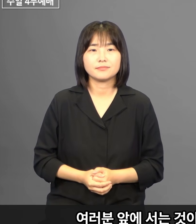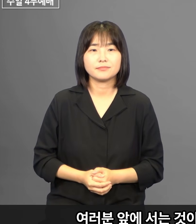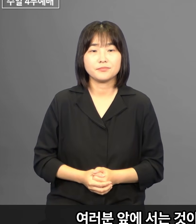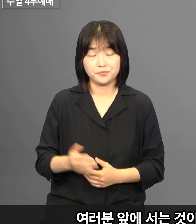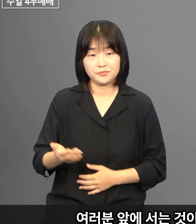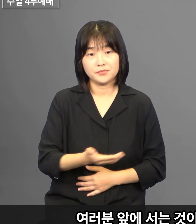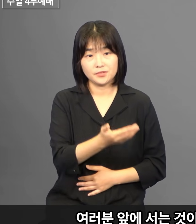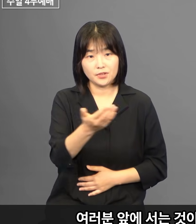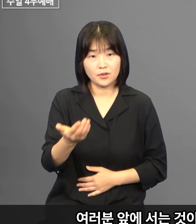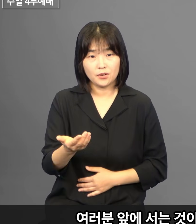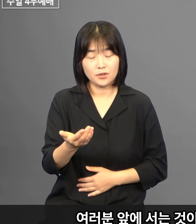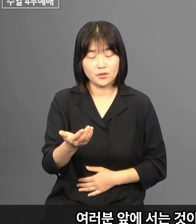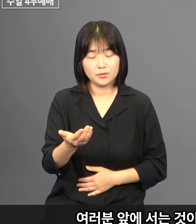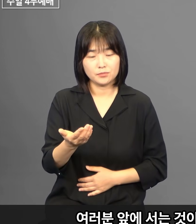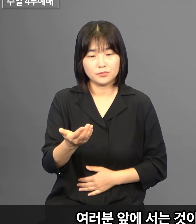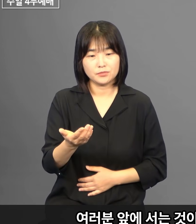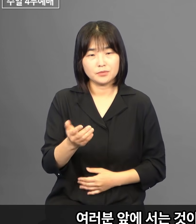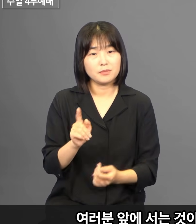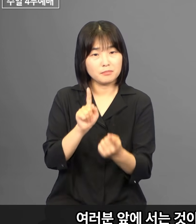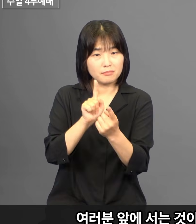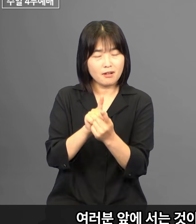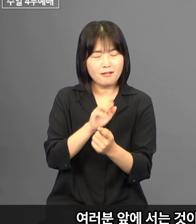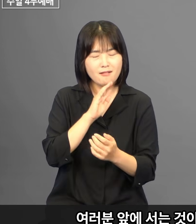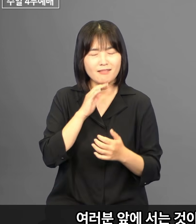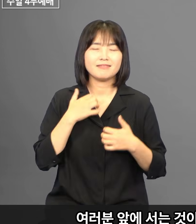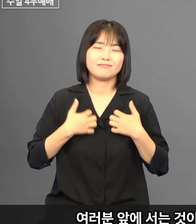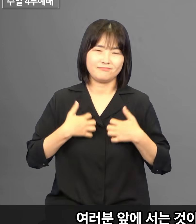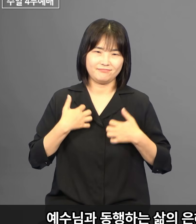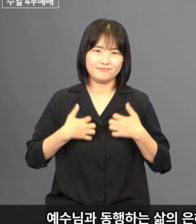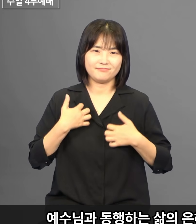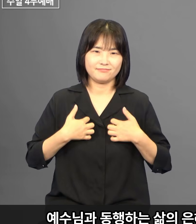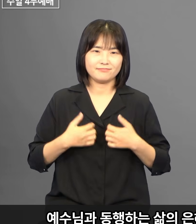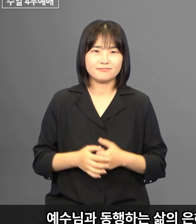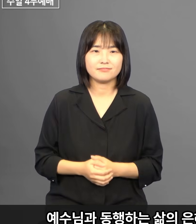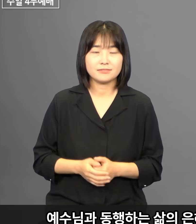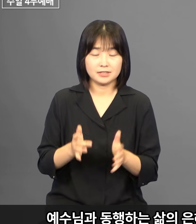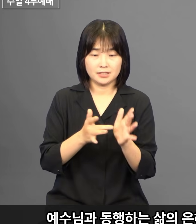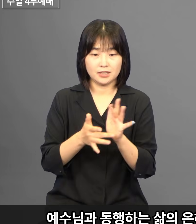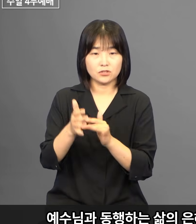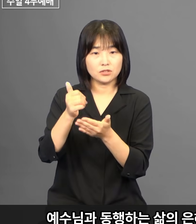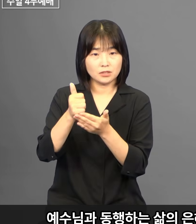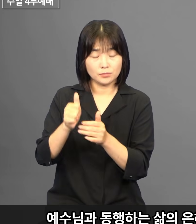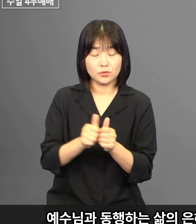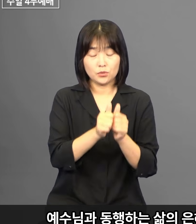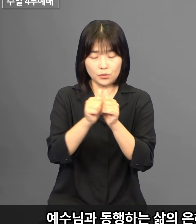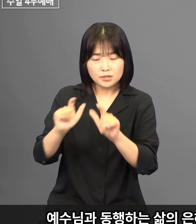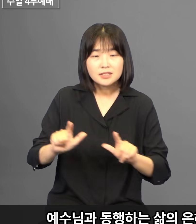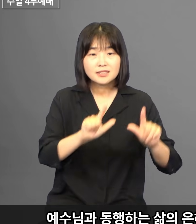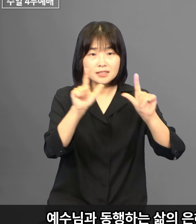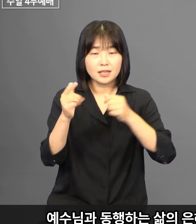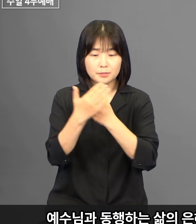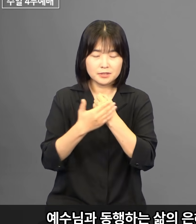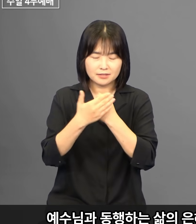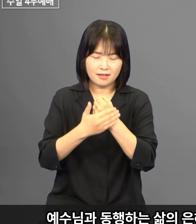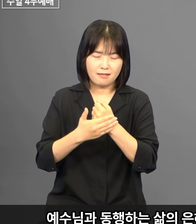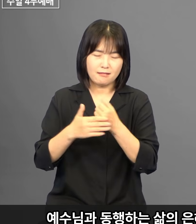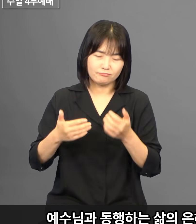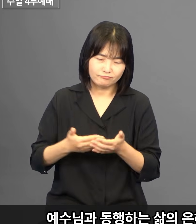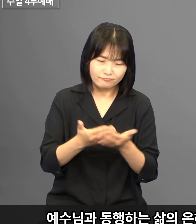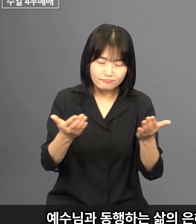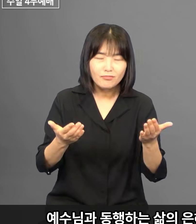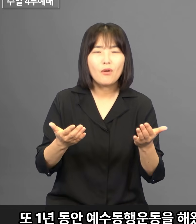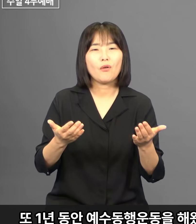여러분 앞에 서는 것이 저에게 굉장히 큰 기쁨입니다. 예수님과 동행하는 삶의 은혜를 여러분과 나누는 것도